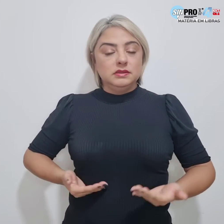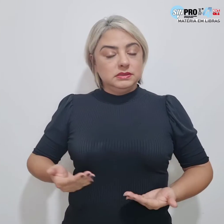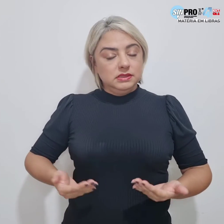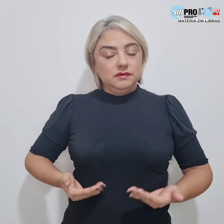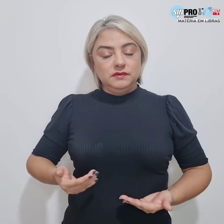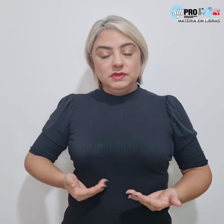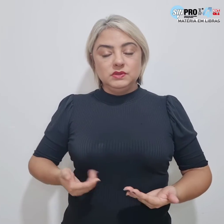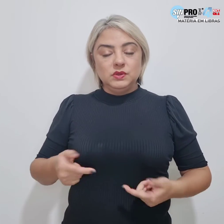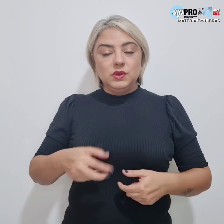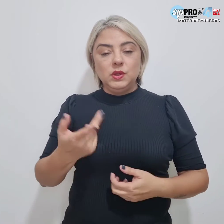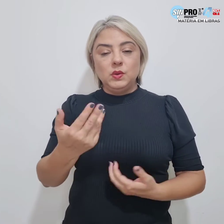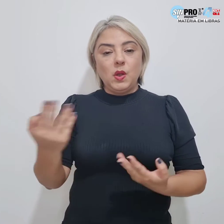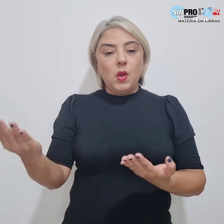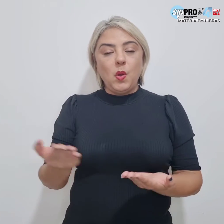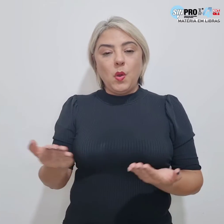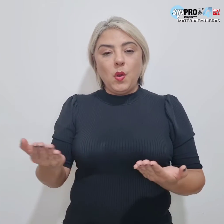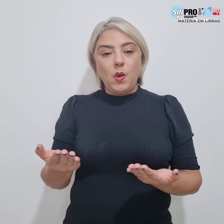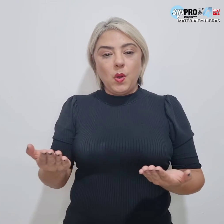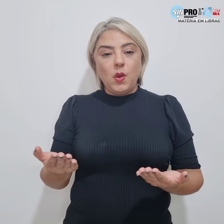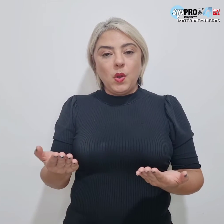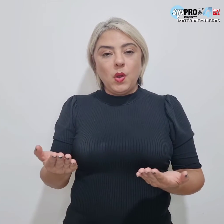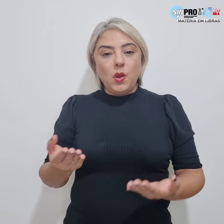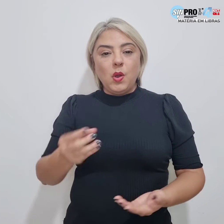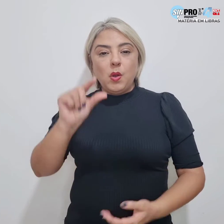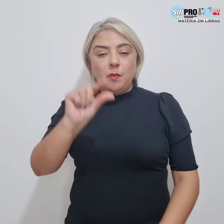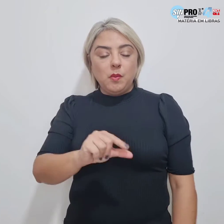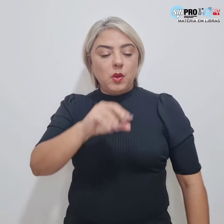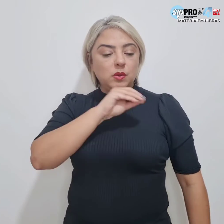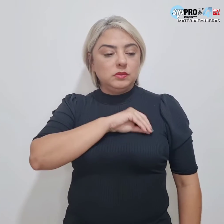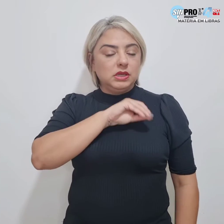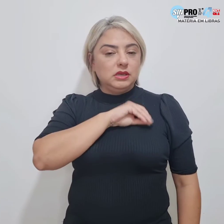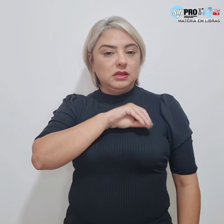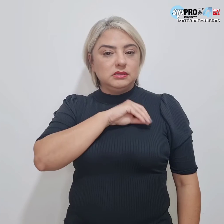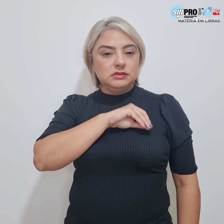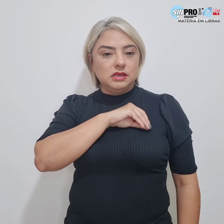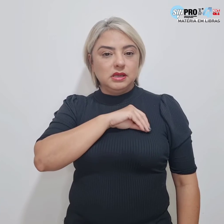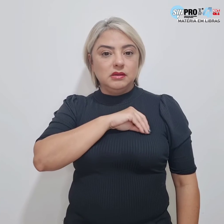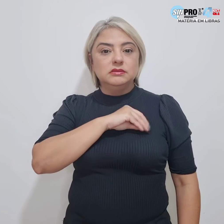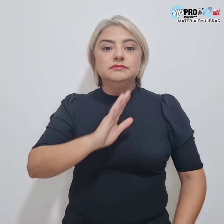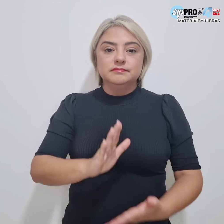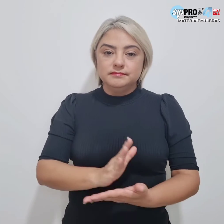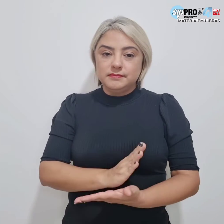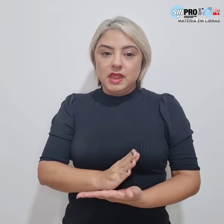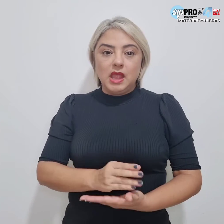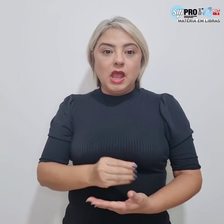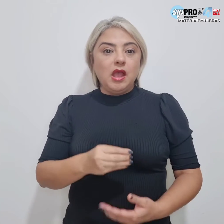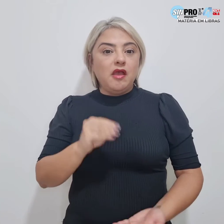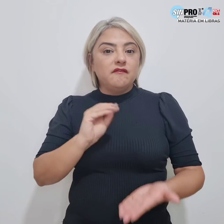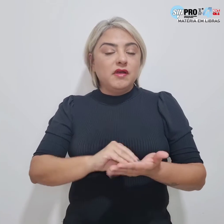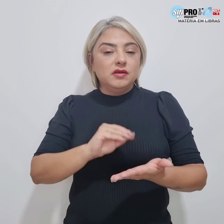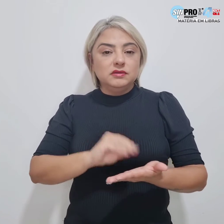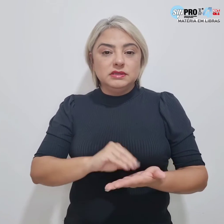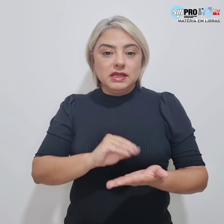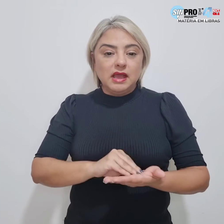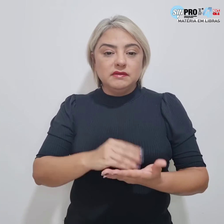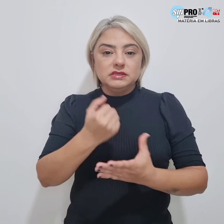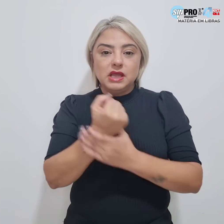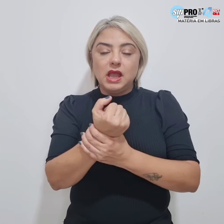como hoje, os mantinham com pouca remuneração, muitas vezes insuficientes para assegurar o